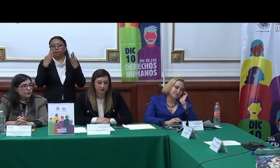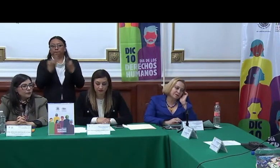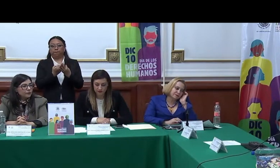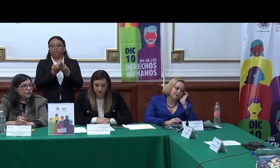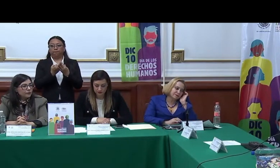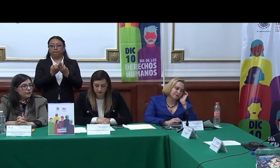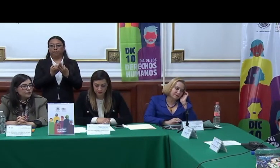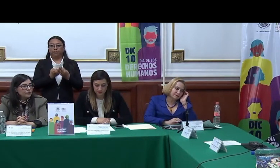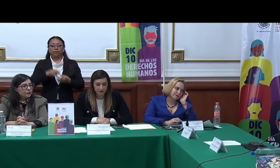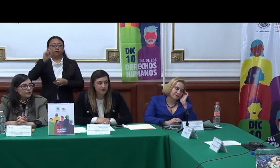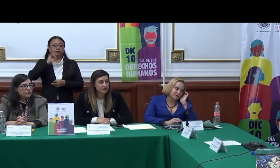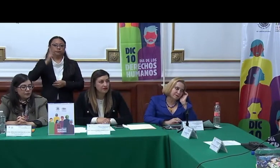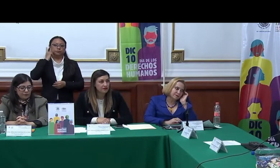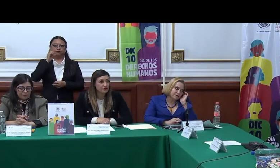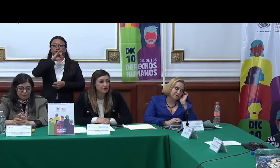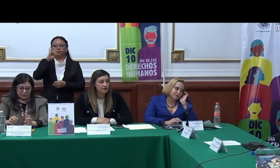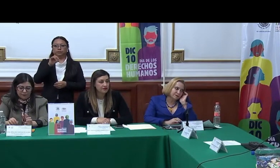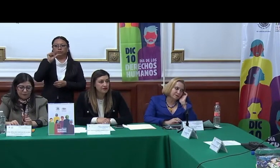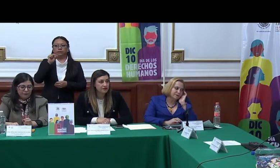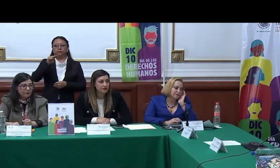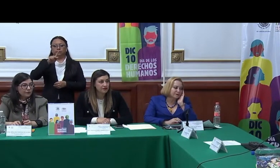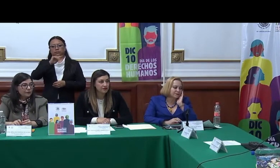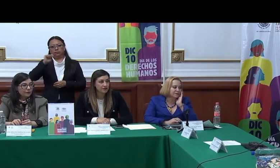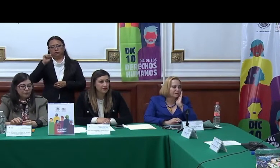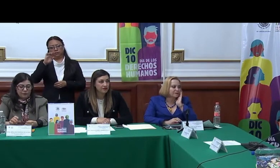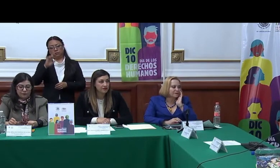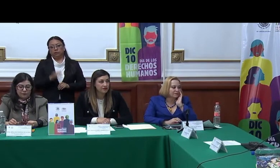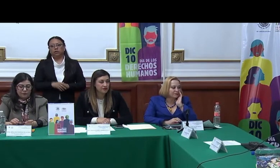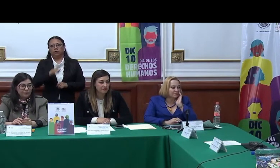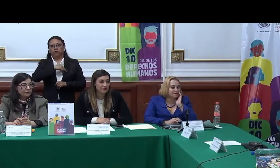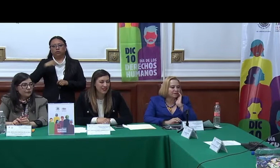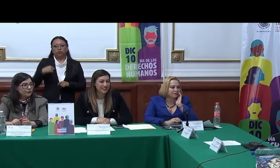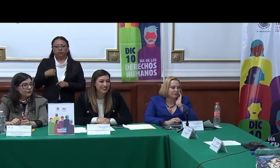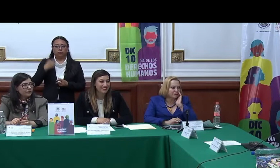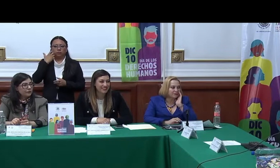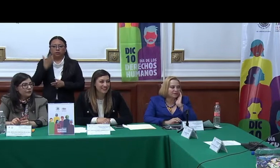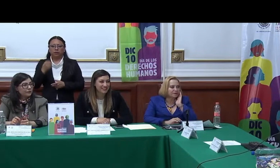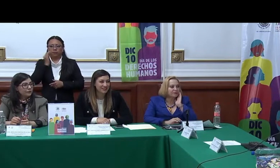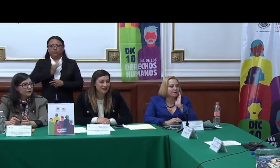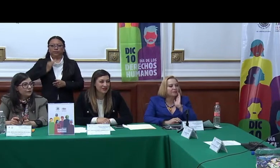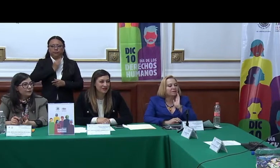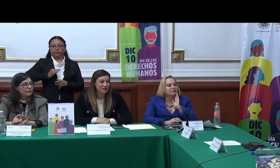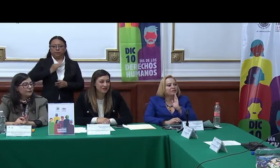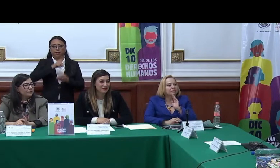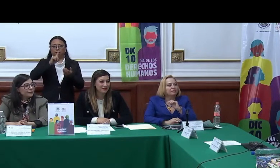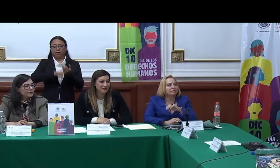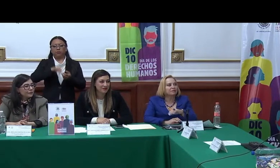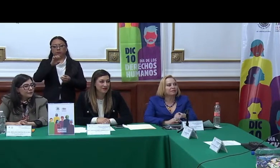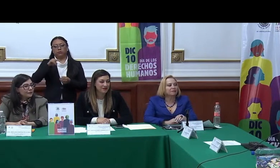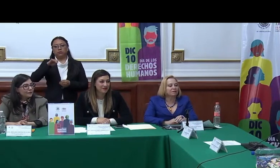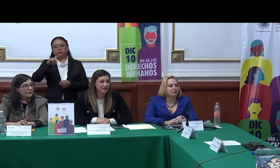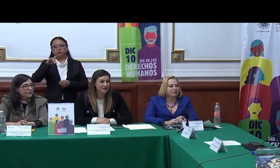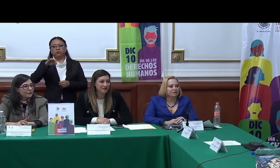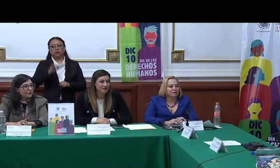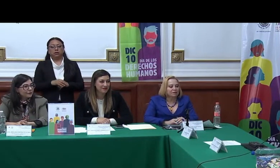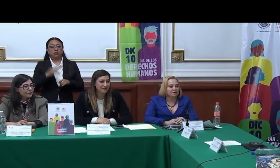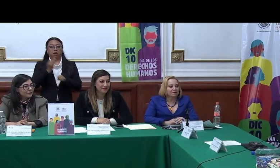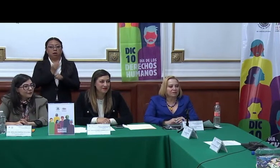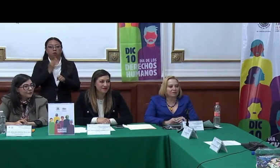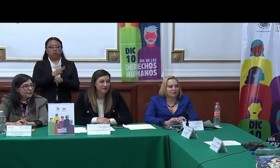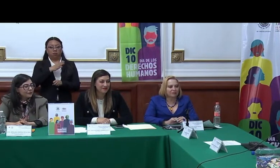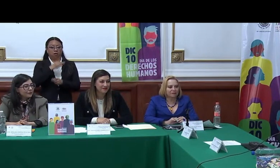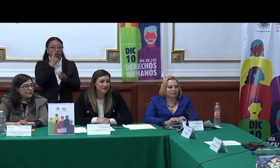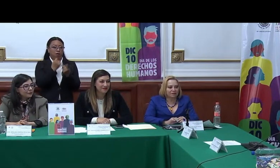bueno, diputada Janet, la verdad que le extendemos una felicitación desde el CELIC. Trajo a personalidades